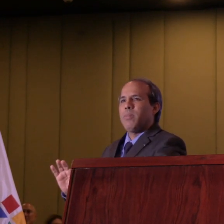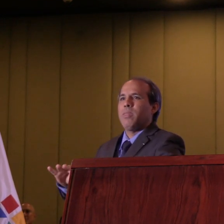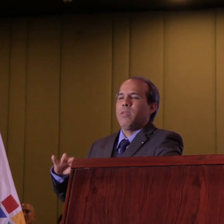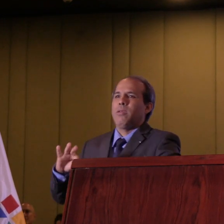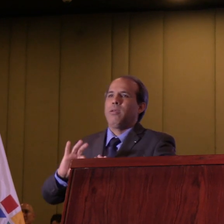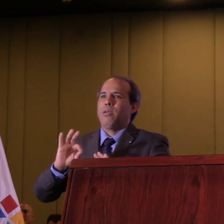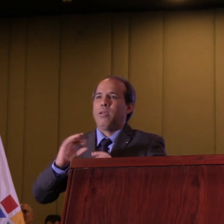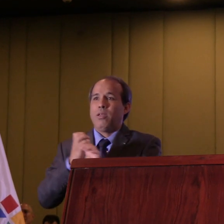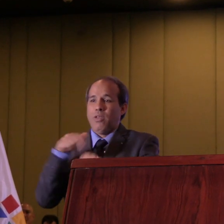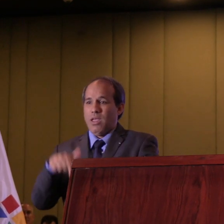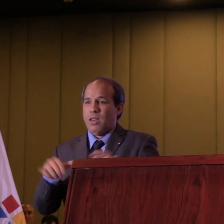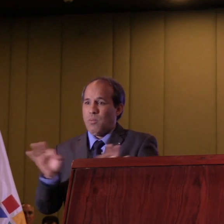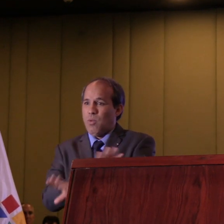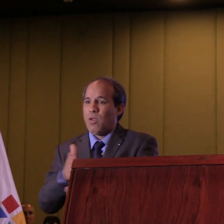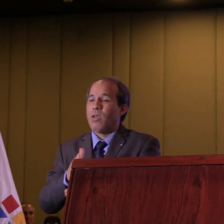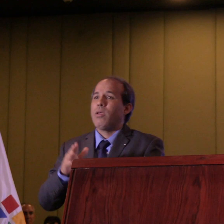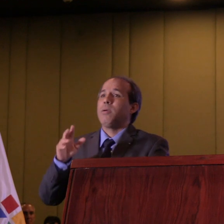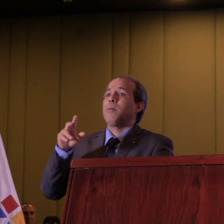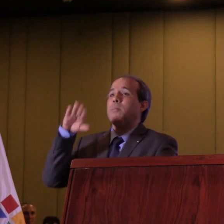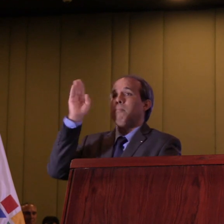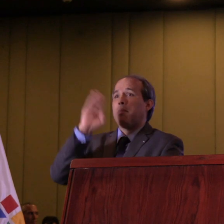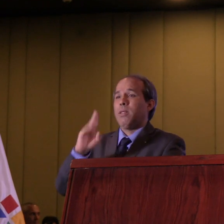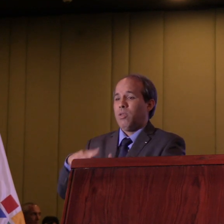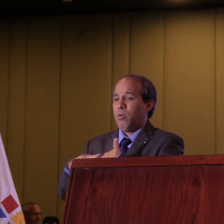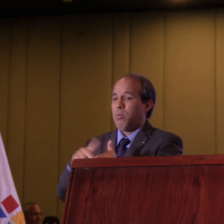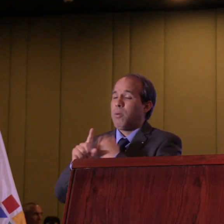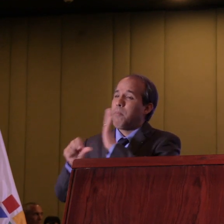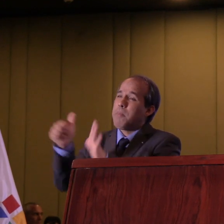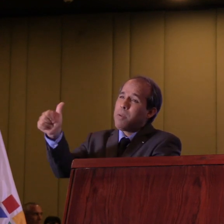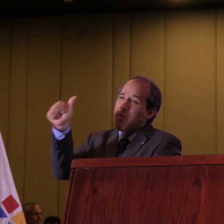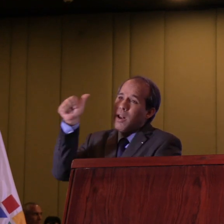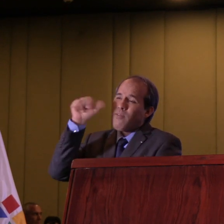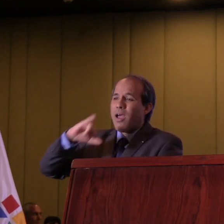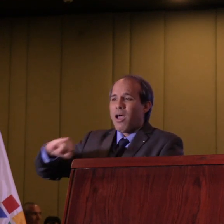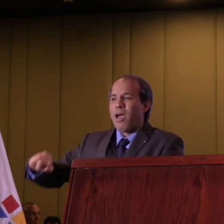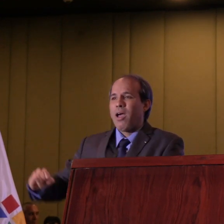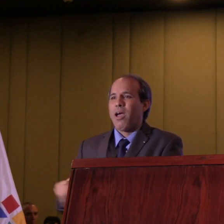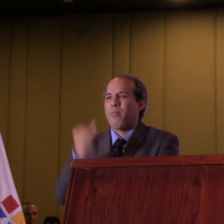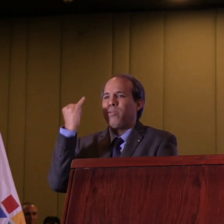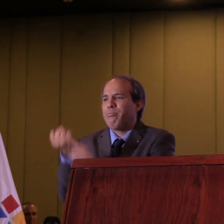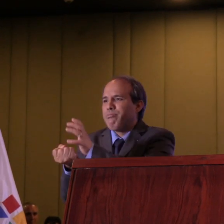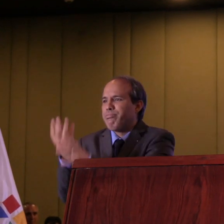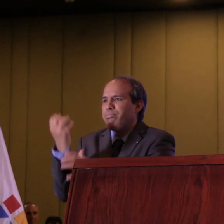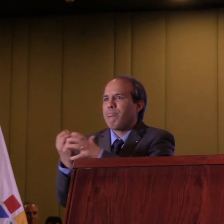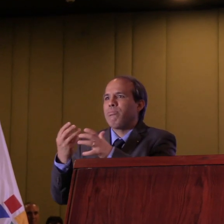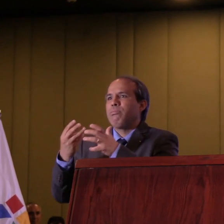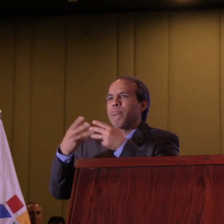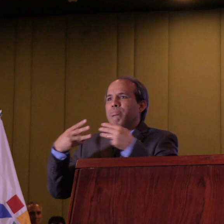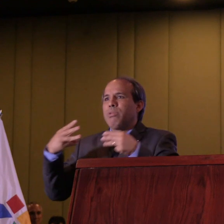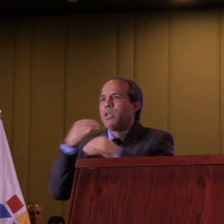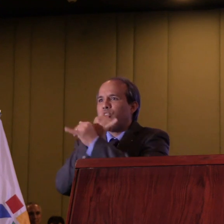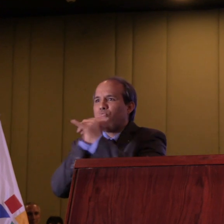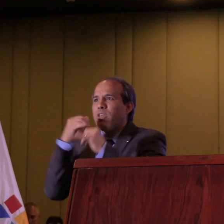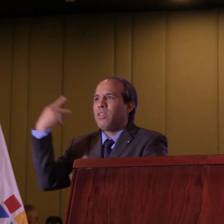se beneficiarão, pela primeira vez, da geração de energia de Itaipu sem